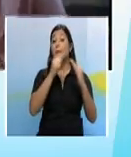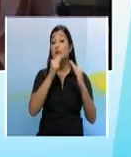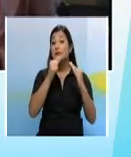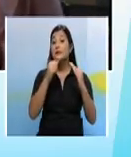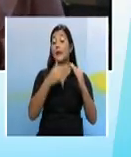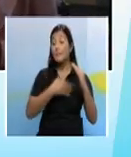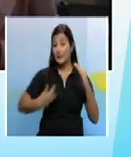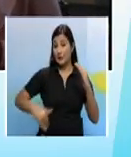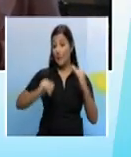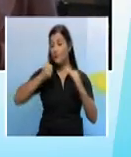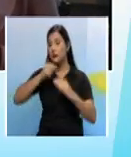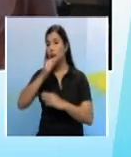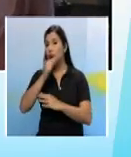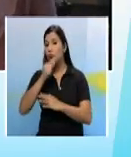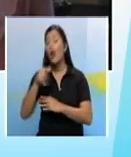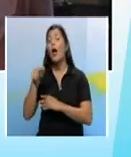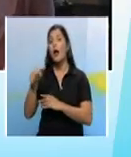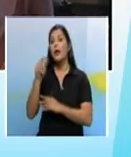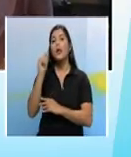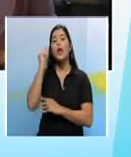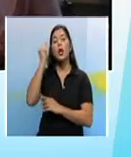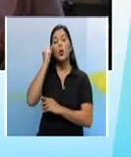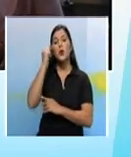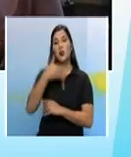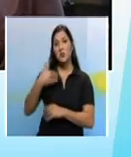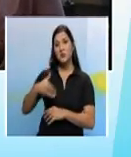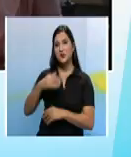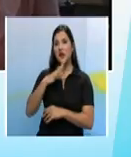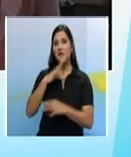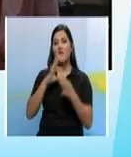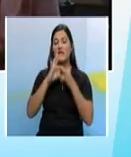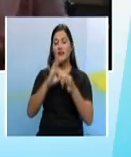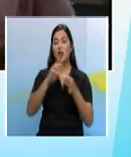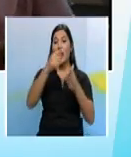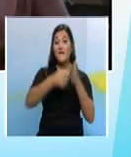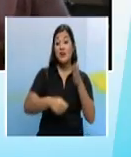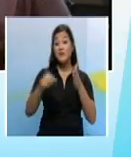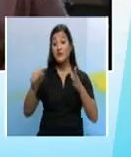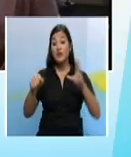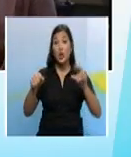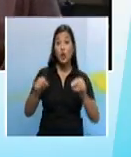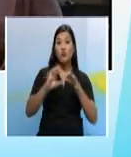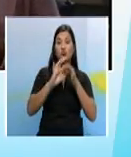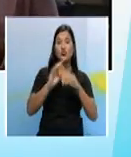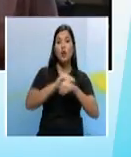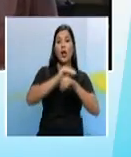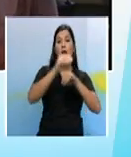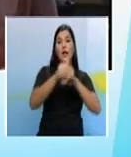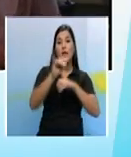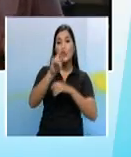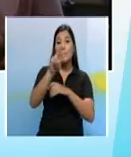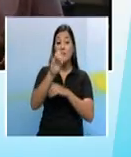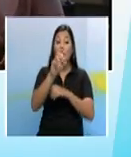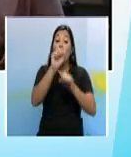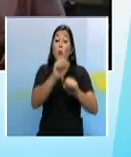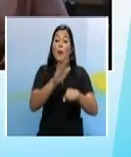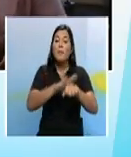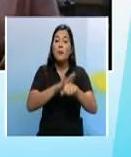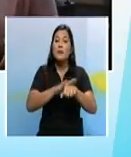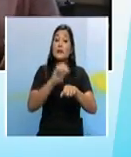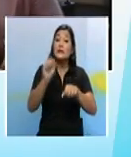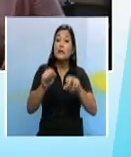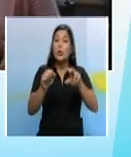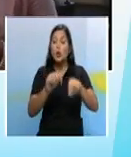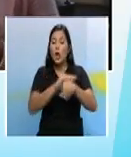prensa, cuando el gobierno se referirá a la firma o no de este decreto que podría permitir la fertilización